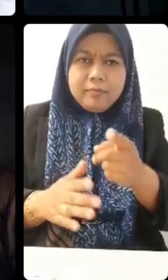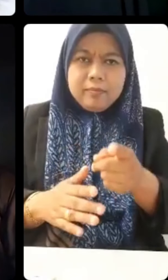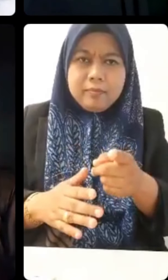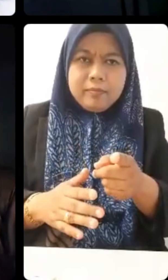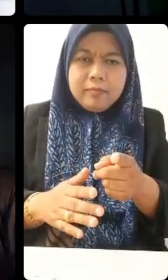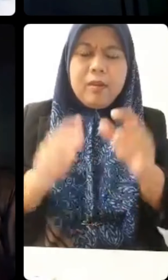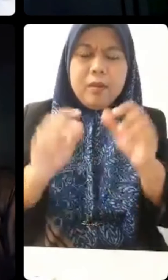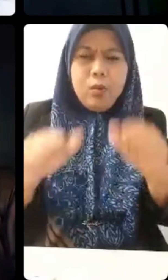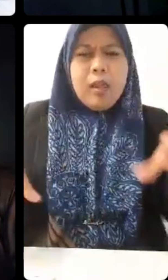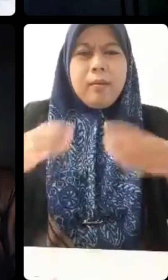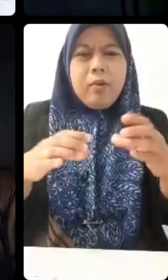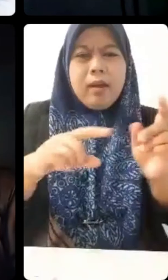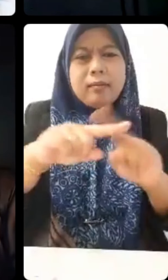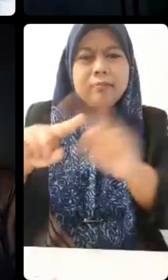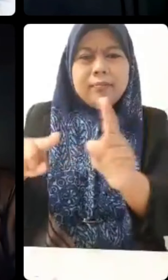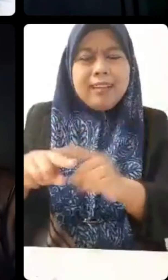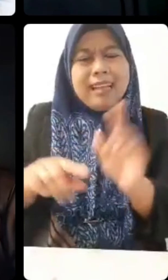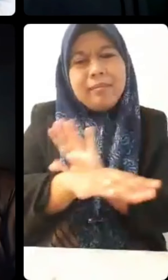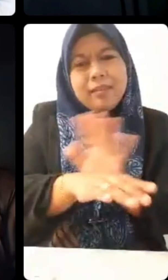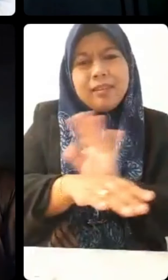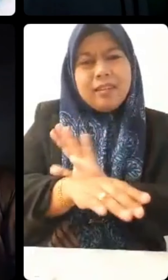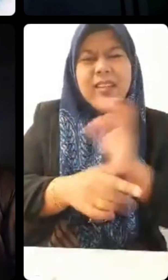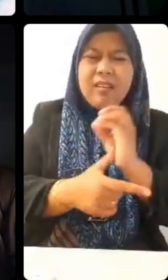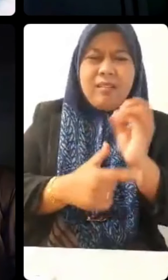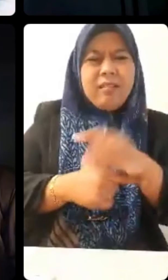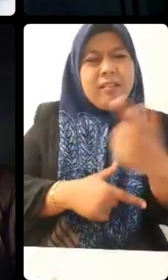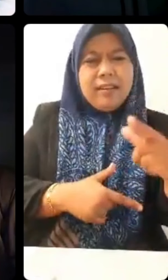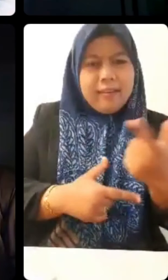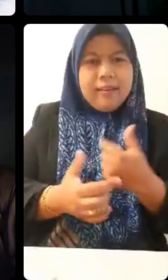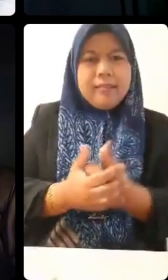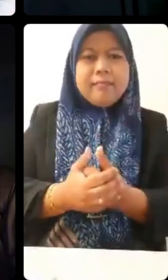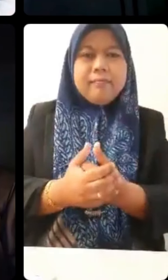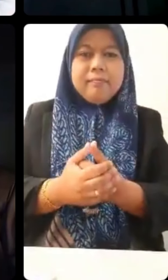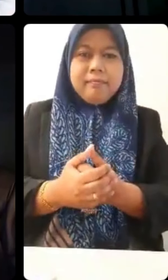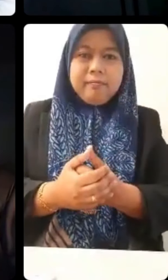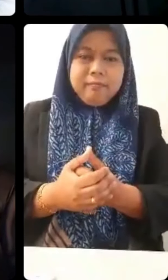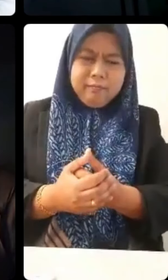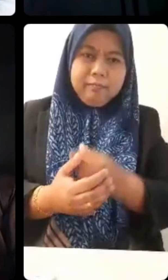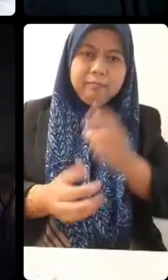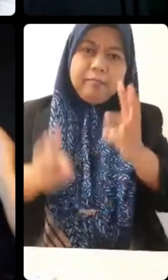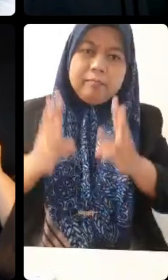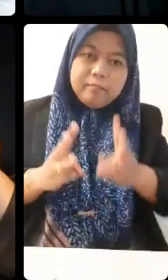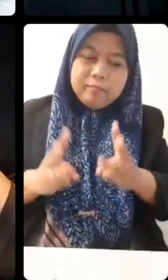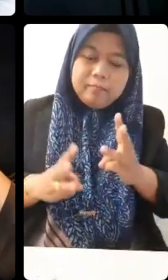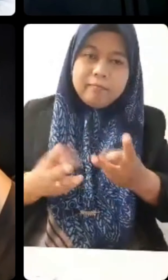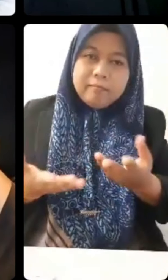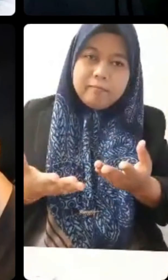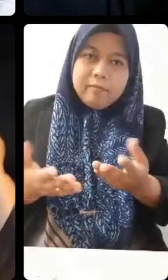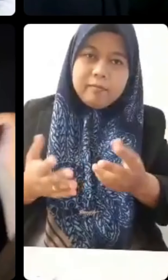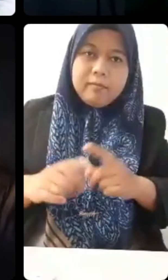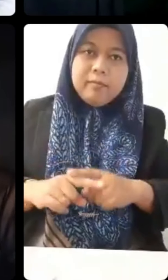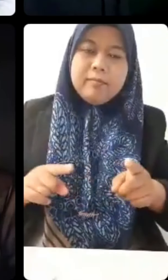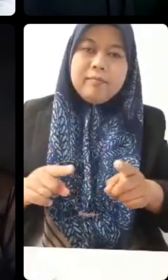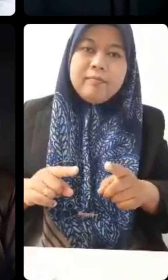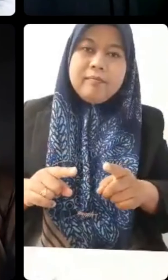segi akademik dan profesional. Okay. Banyak. Okay, walau bagaimanapun di sini masih